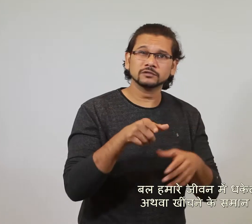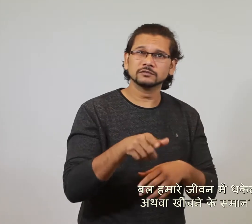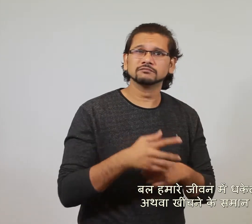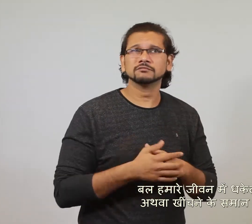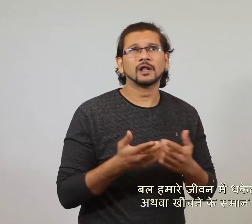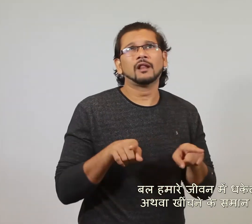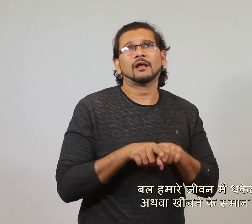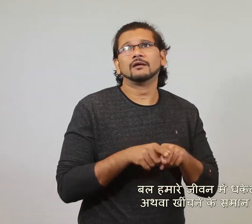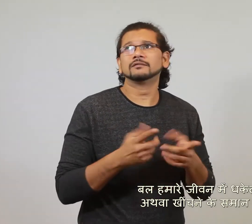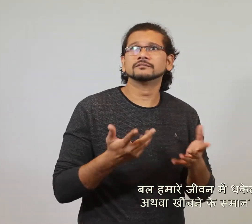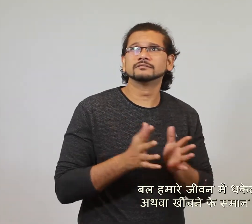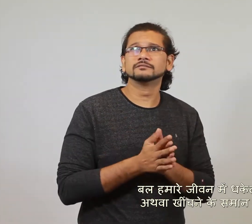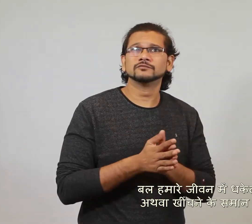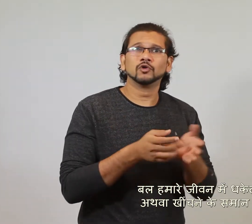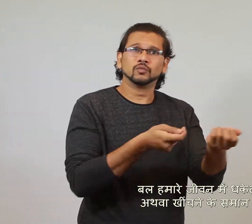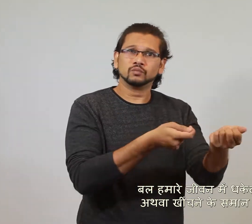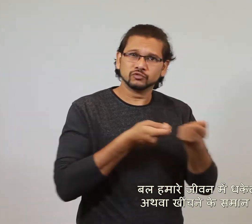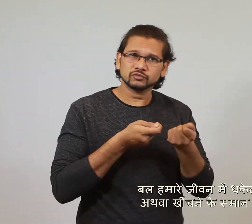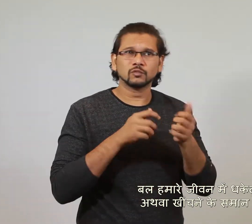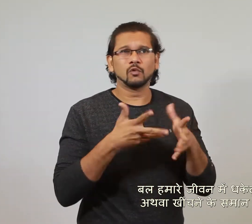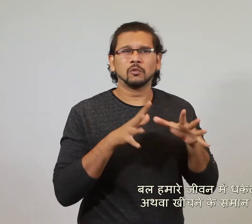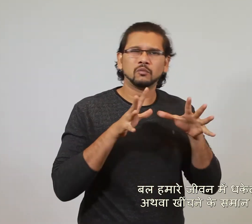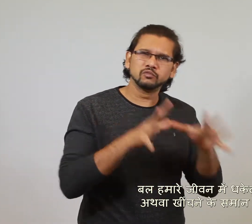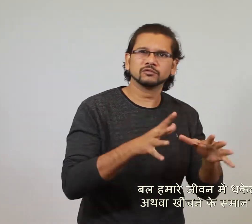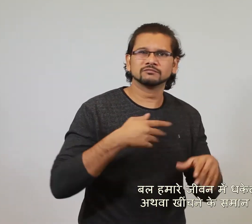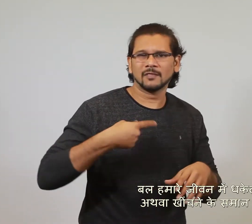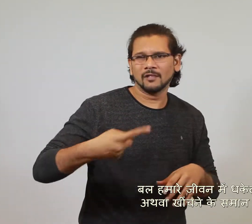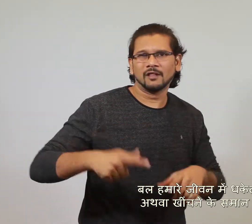बल हमारे जीवन में धकेलने अथ्वा खीचने के समान है